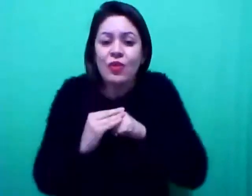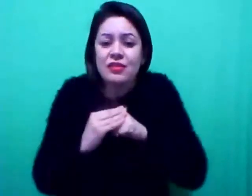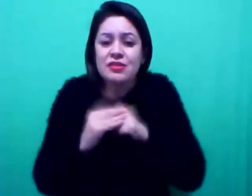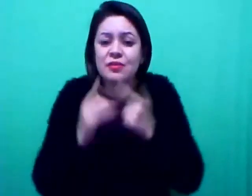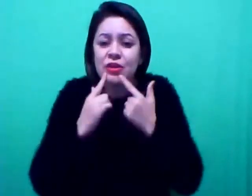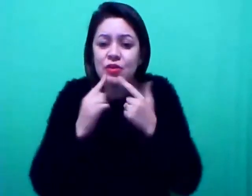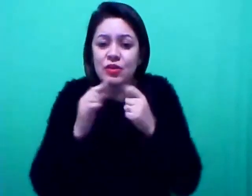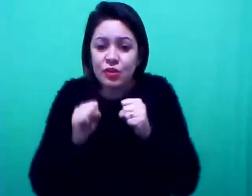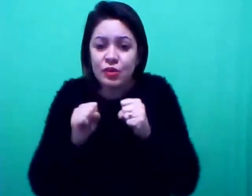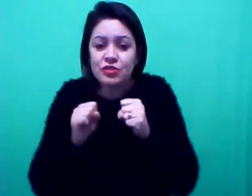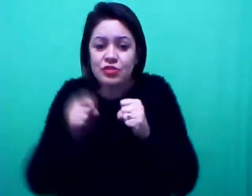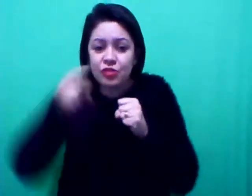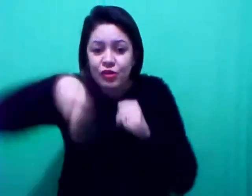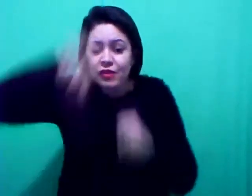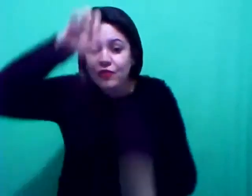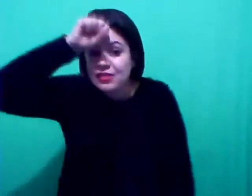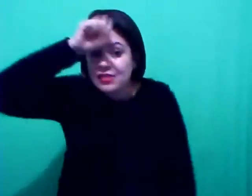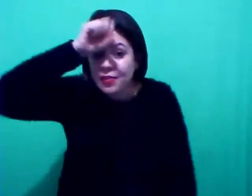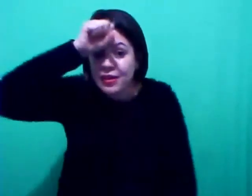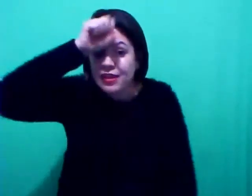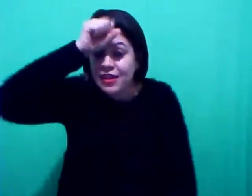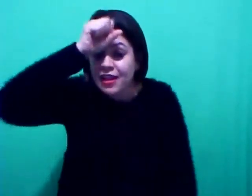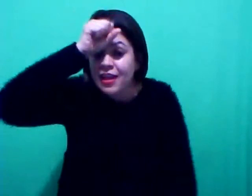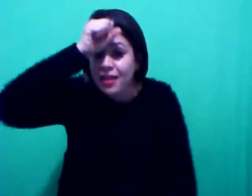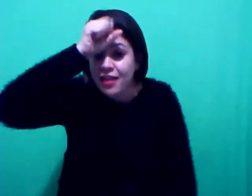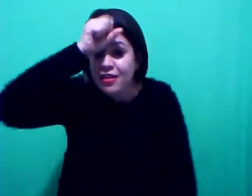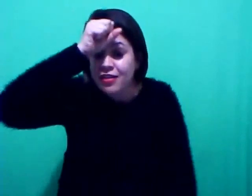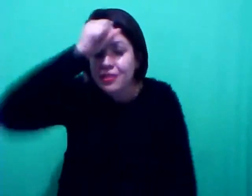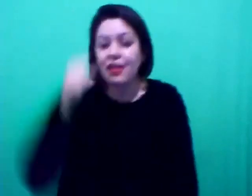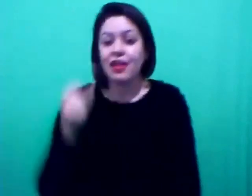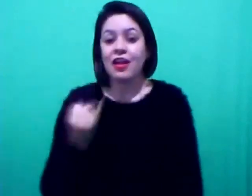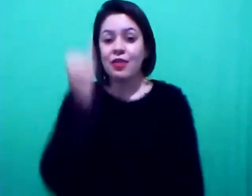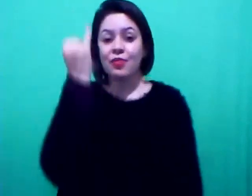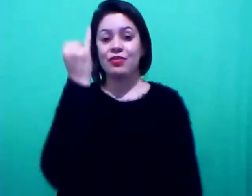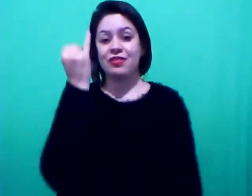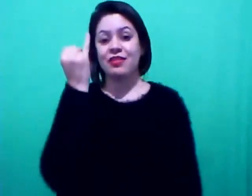Então, vocês têm que ter esse conhecimento sobre a língua para que consigam aprender